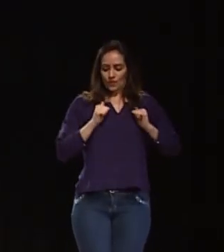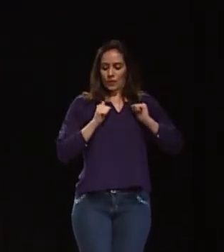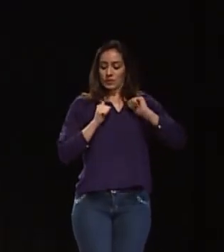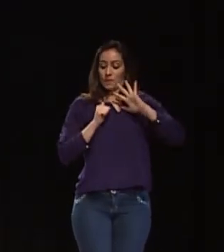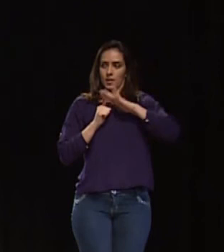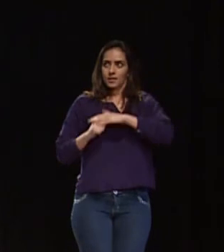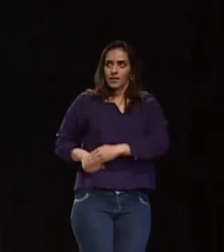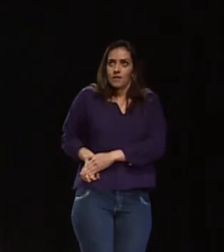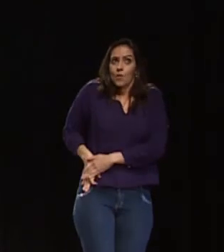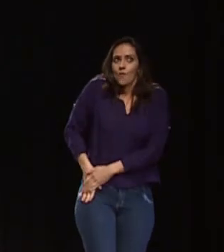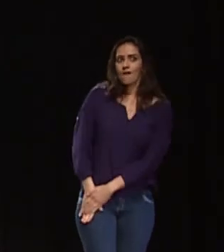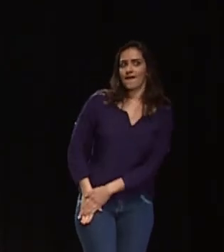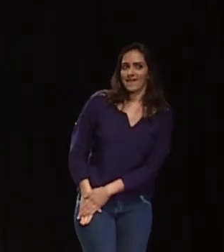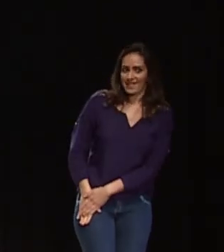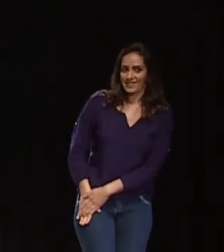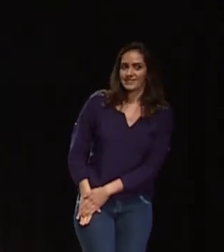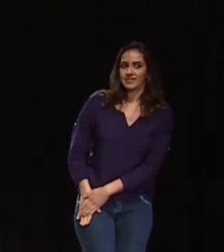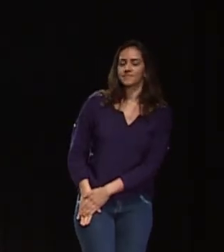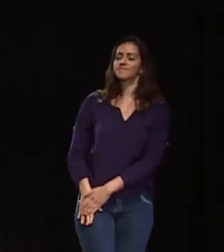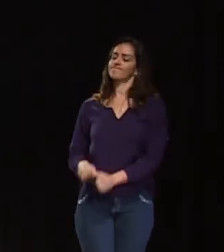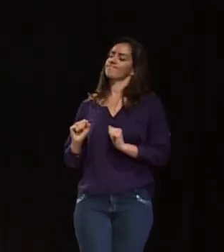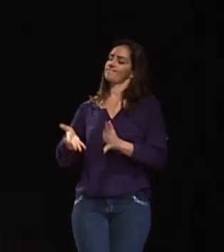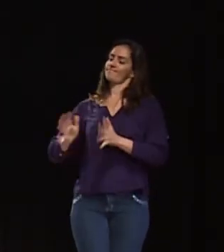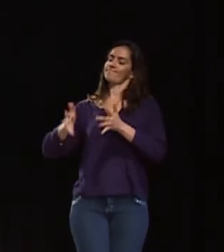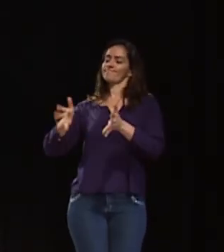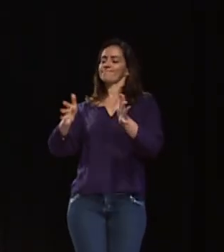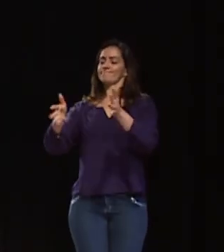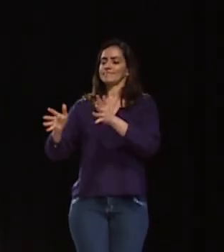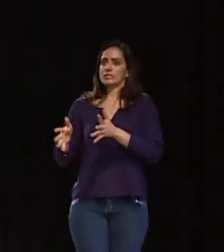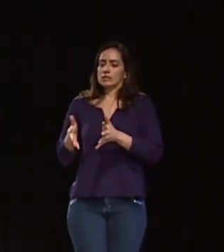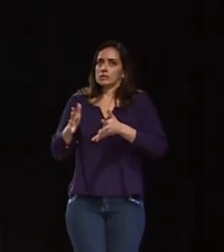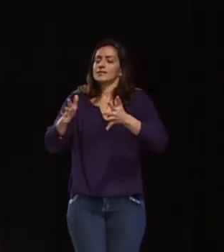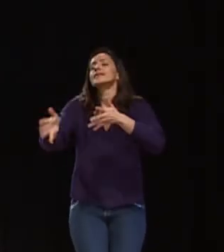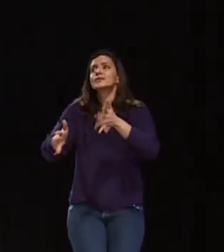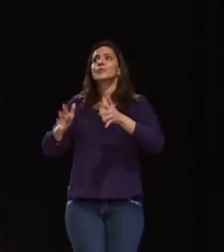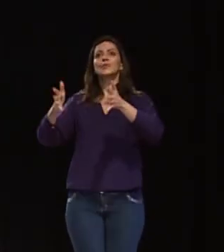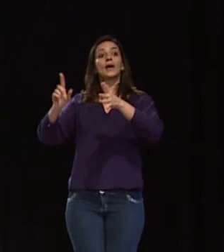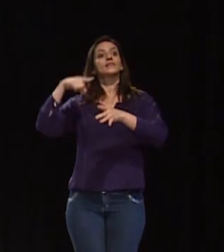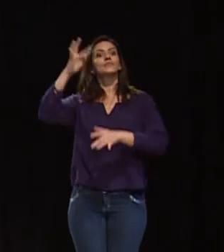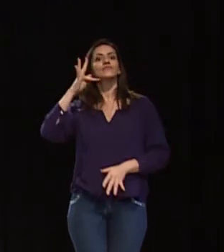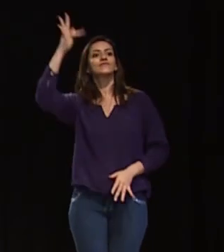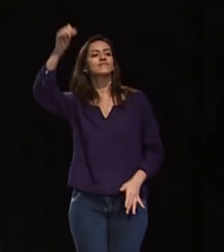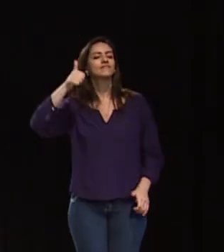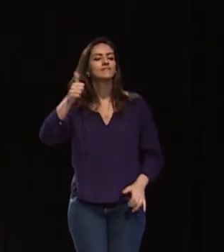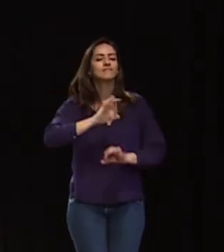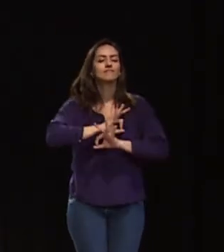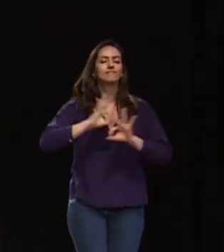me esforçar, guardar o conforto no meu bolso e vou me esforçar em língua de sinais para que no